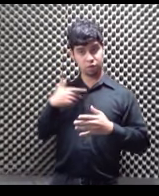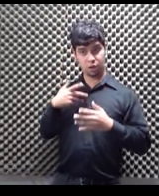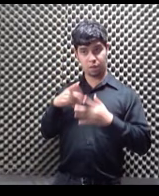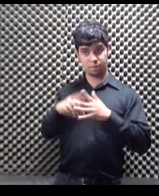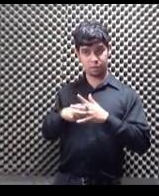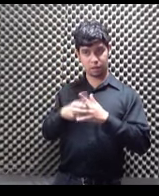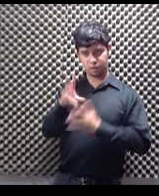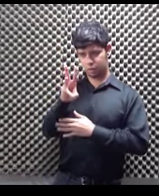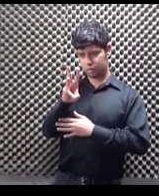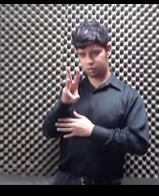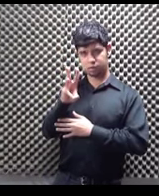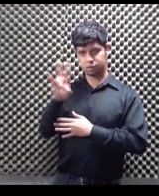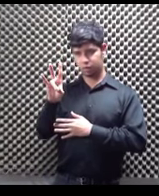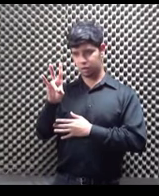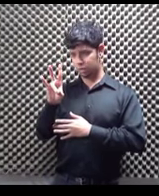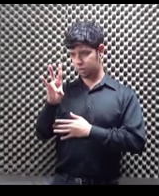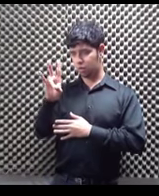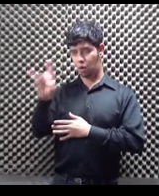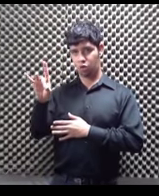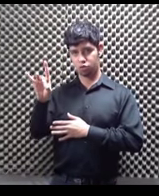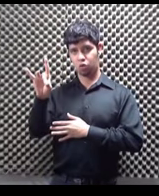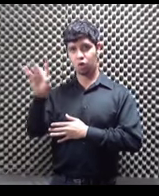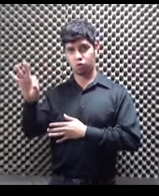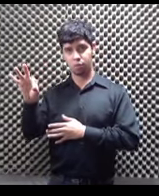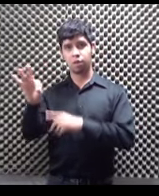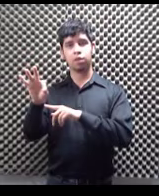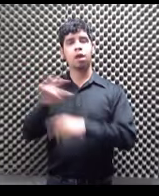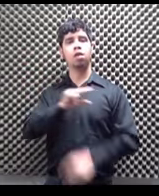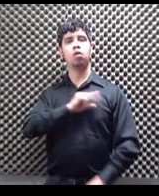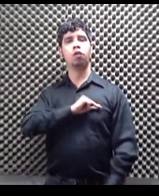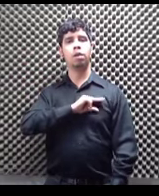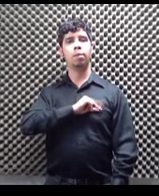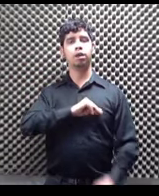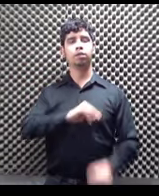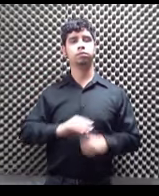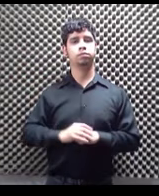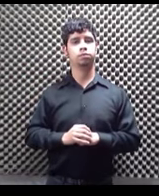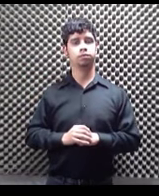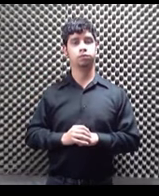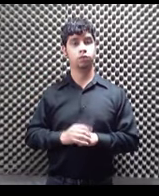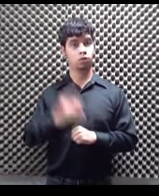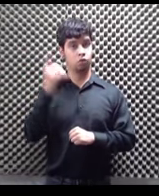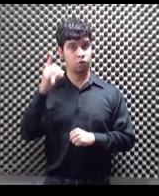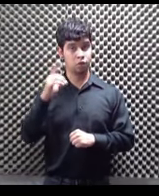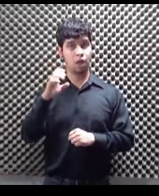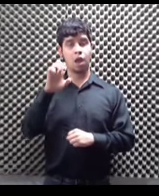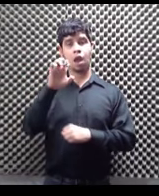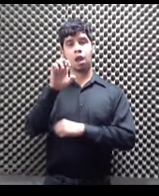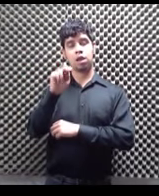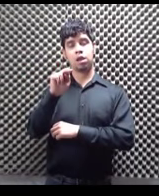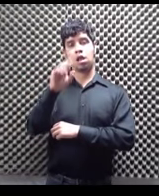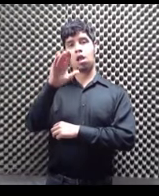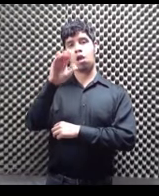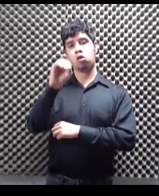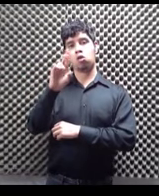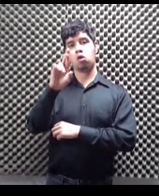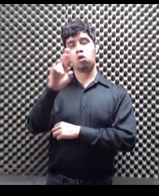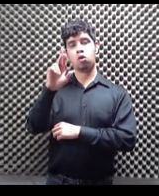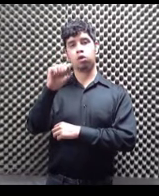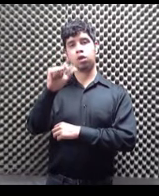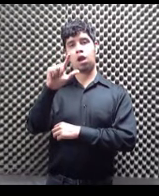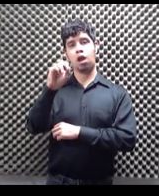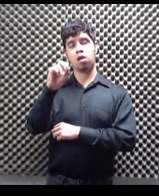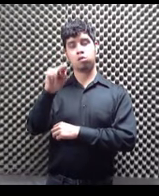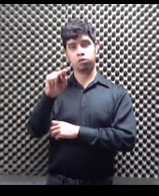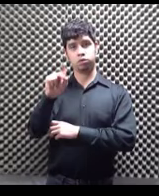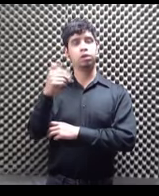¿verdad? 6, 7, 8, 9. De noviembre. De noviembre. ¿En dónde? En el Corralón. Corralón de San